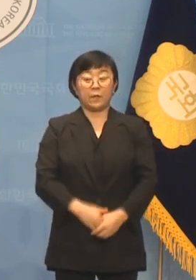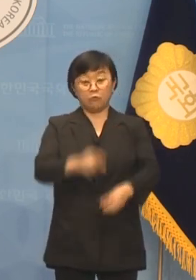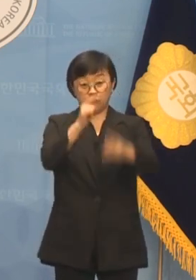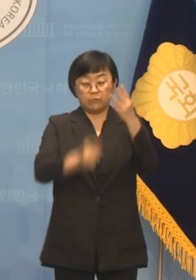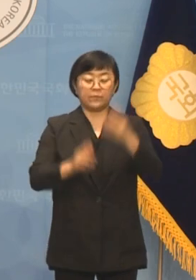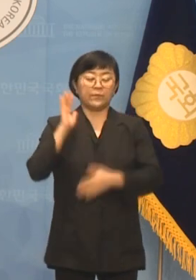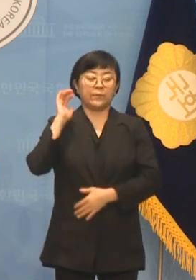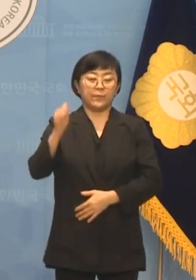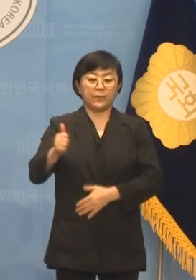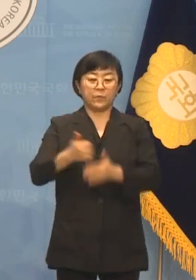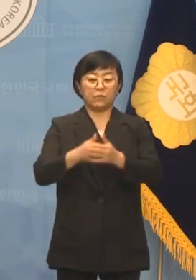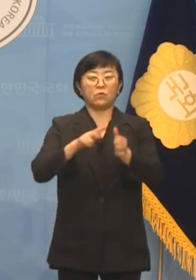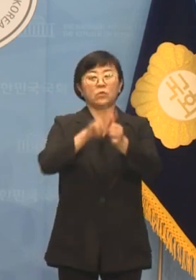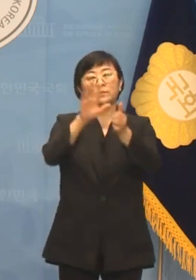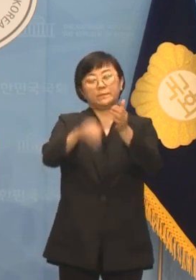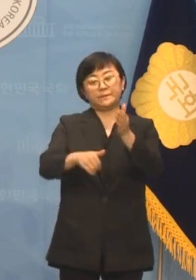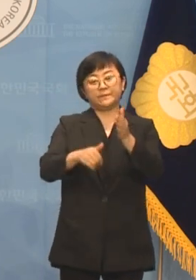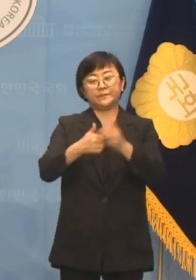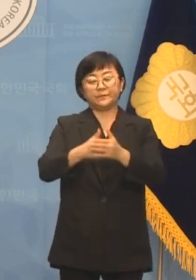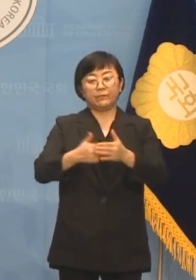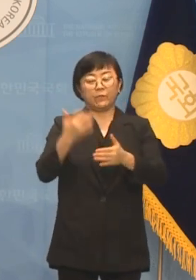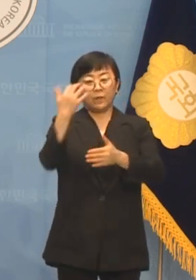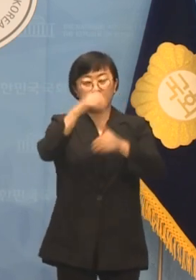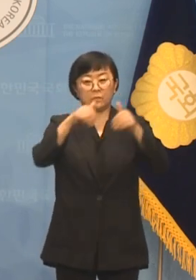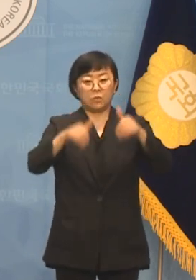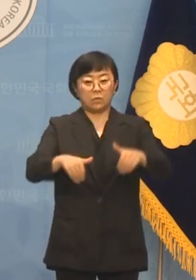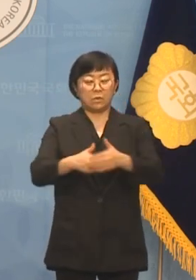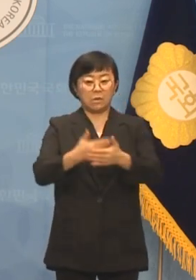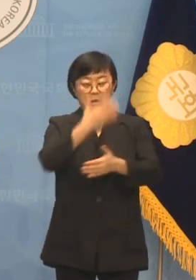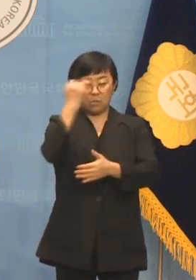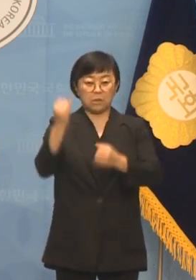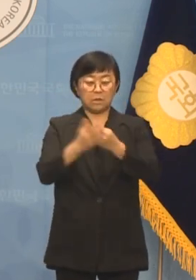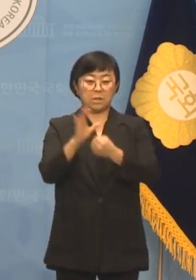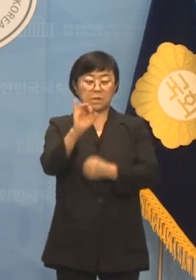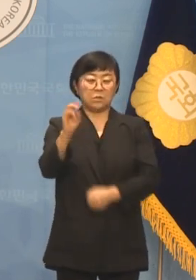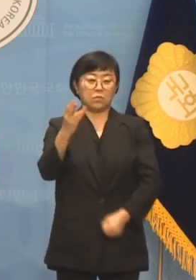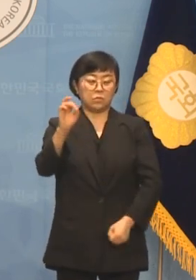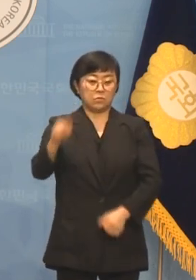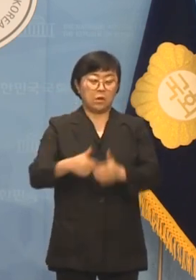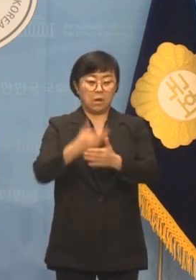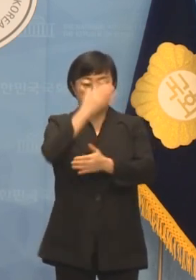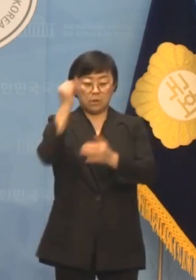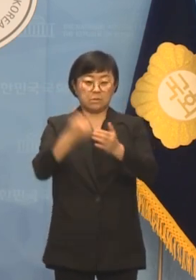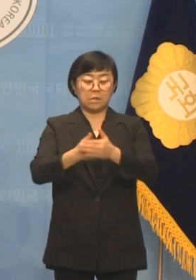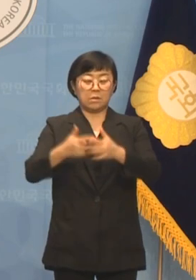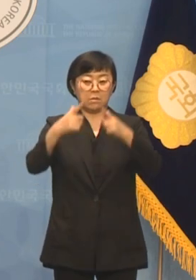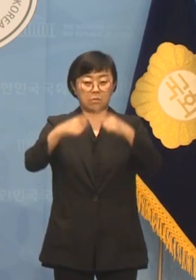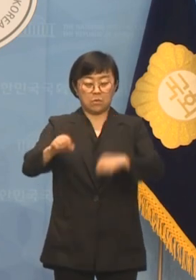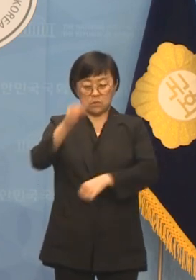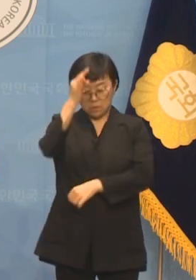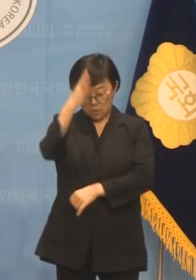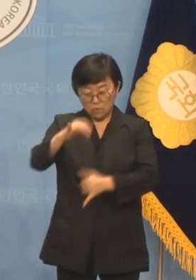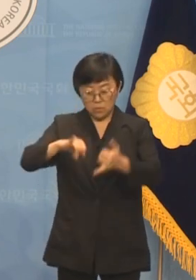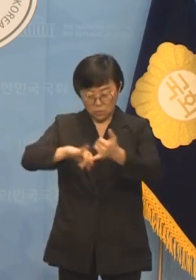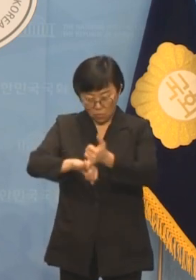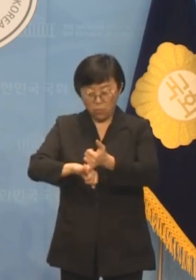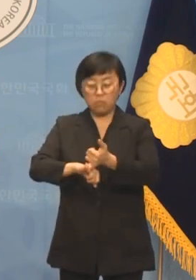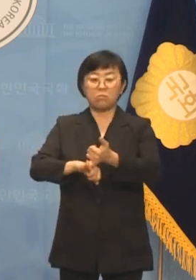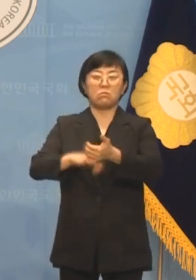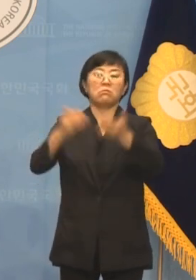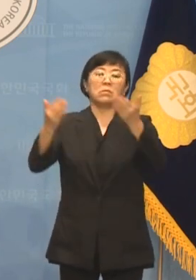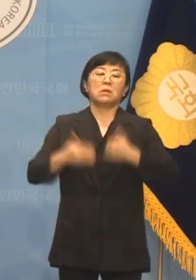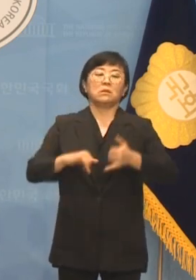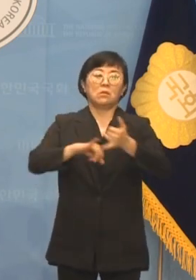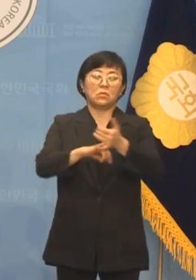윤석열 대통령은 후보 시절 유한부 피해자인 이용수 할머니를 만나서 일본 사과를 반드시 이끌어낼